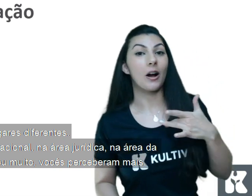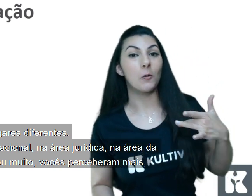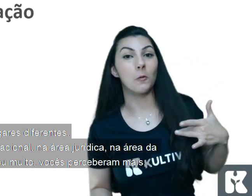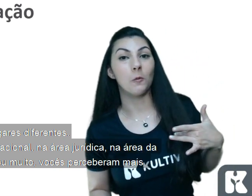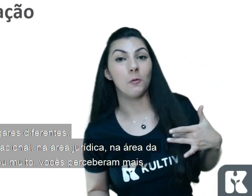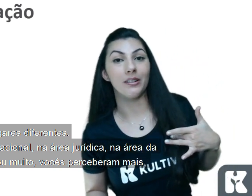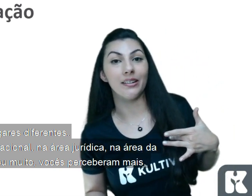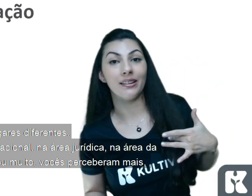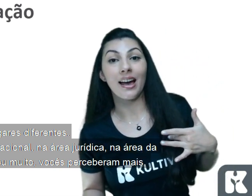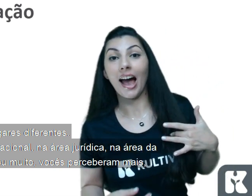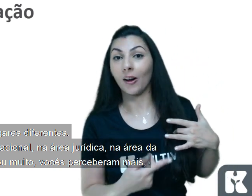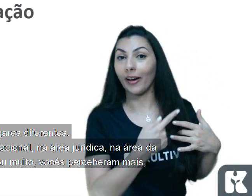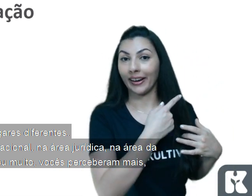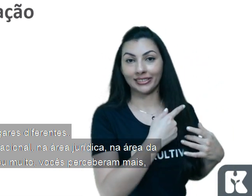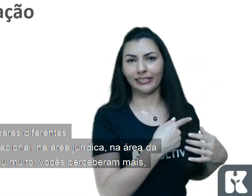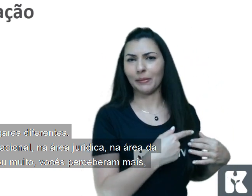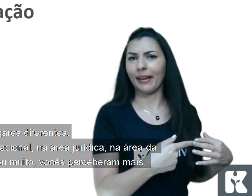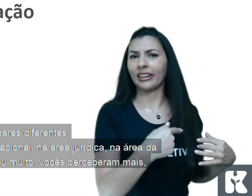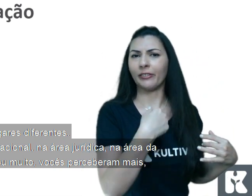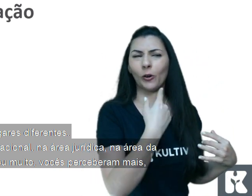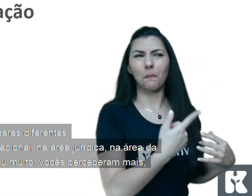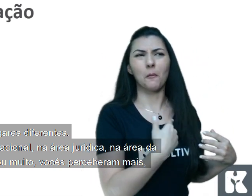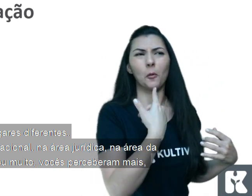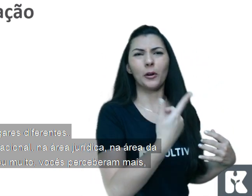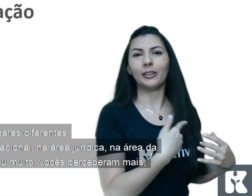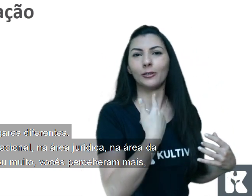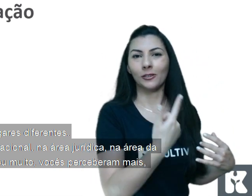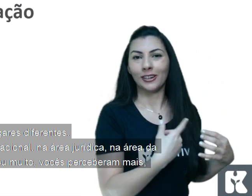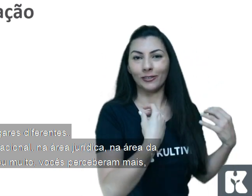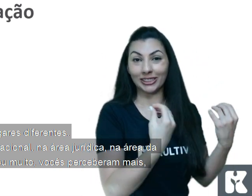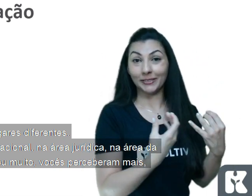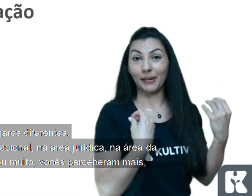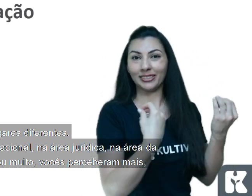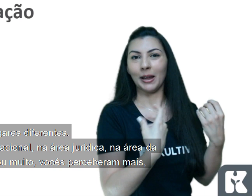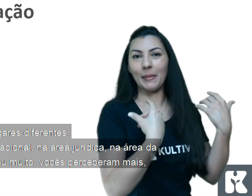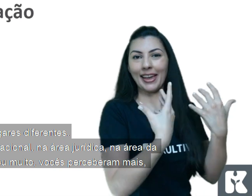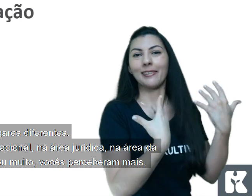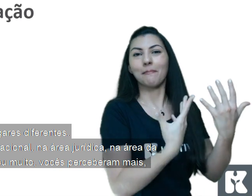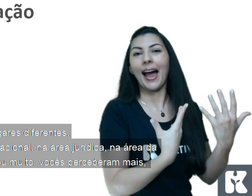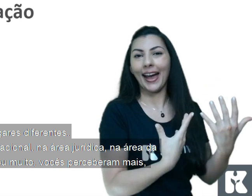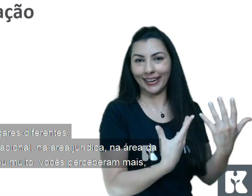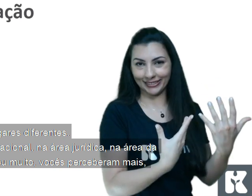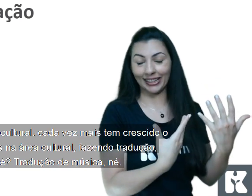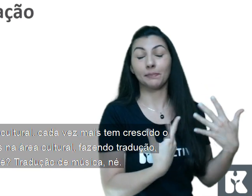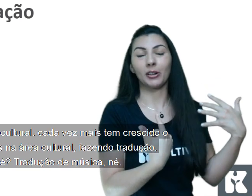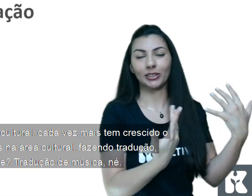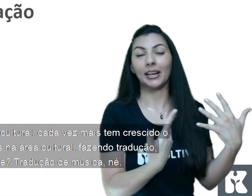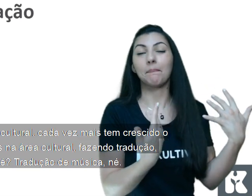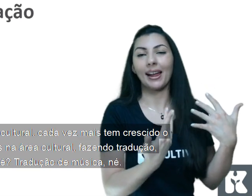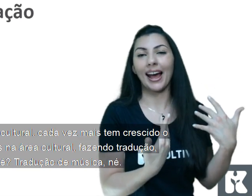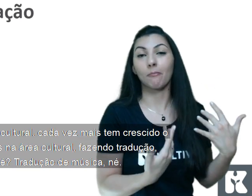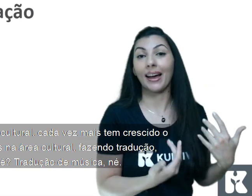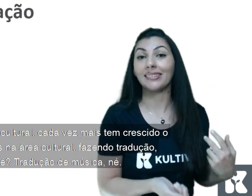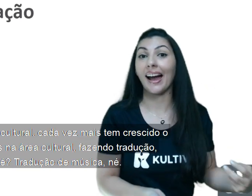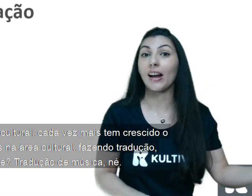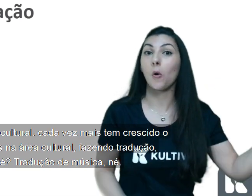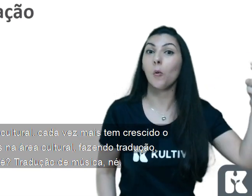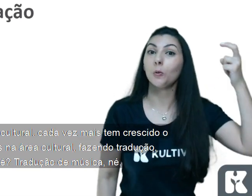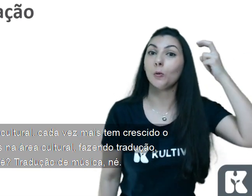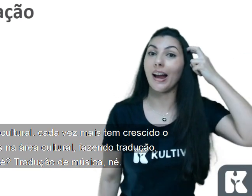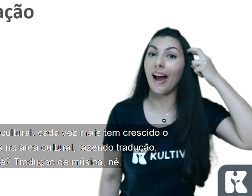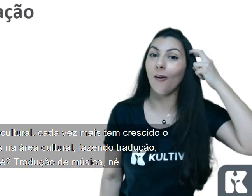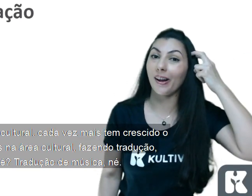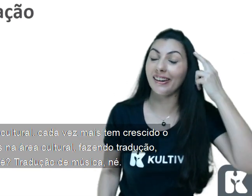da saúde. Agora, recentemente, ficou muito... Vocês perceberam mais, as pessoas repararam mais na